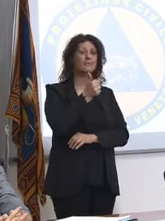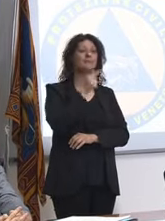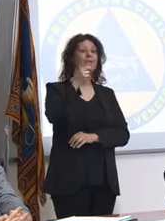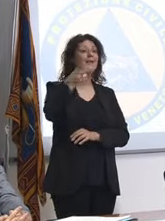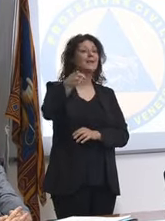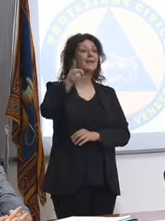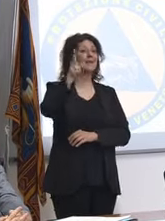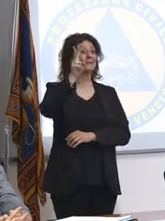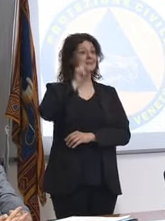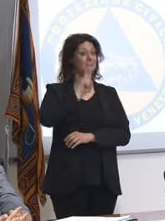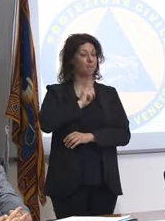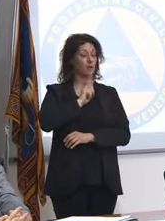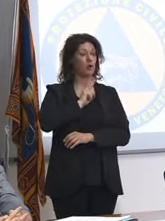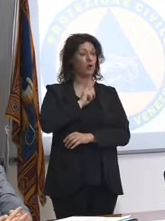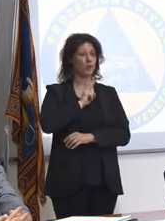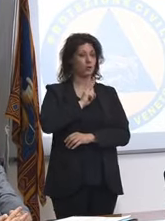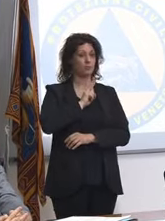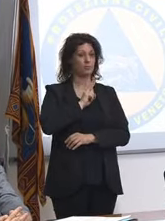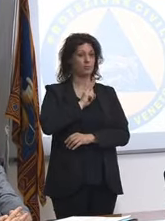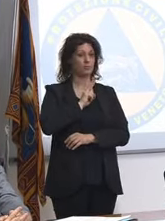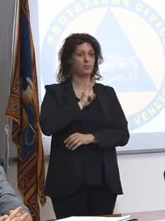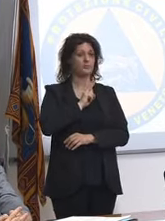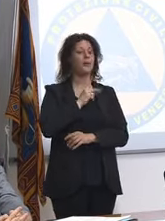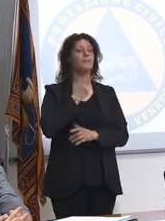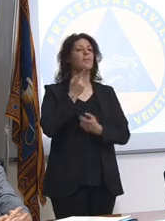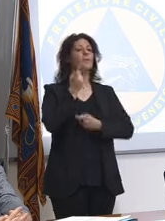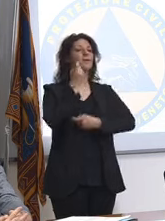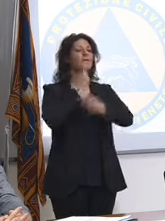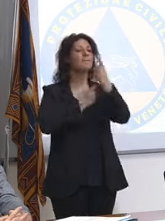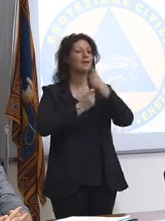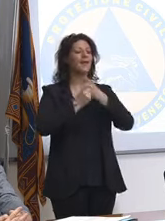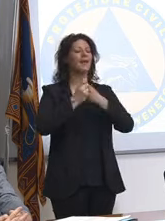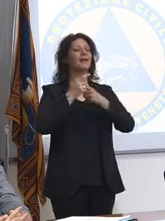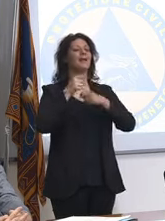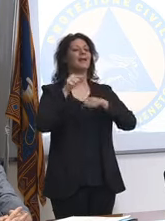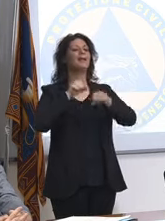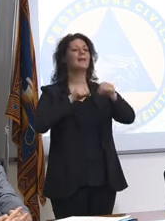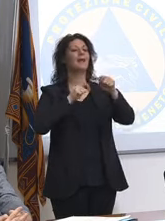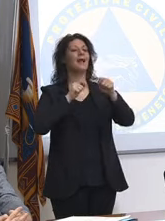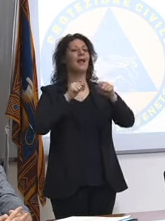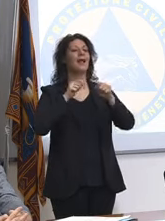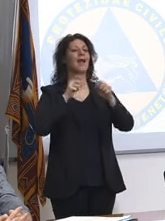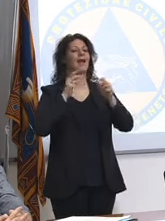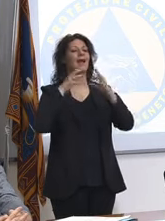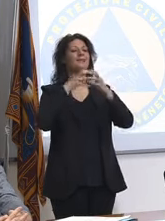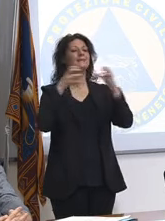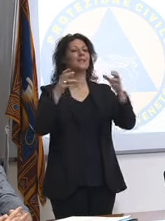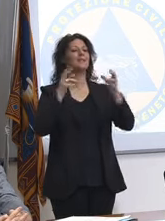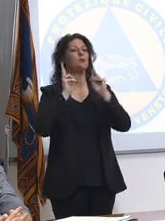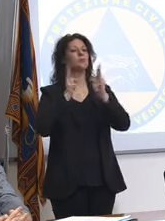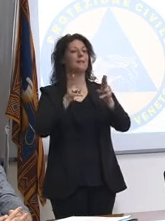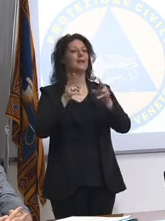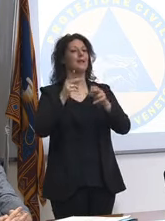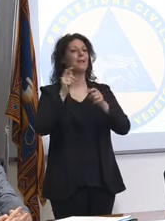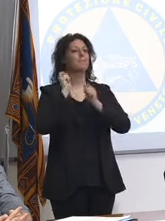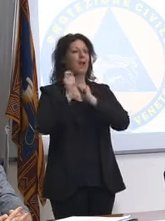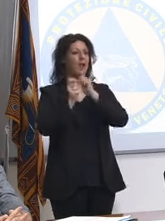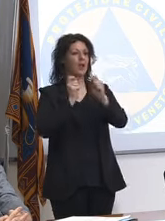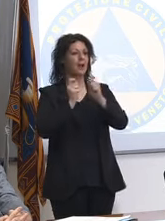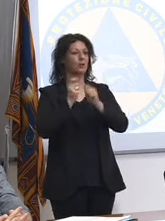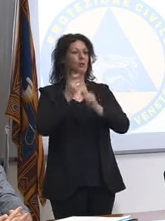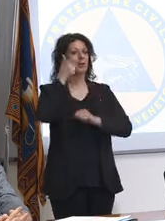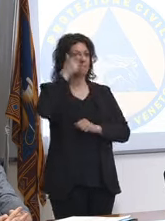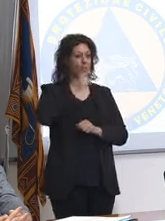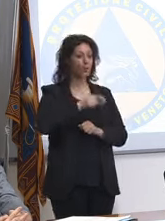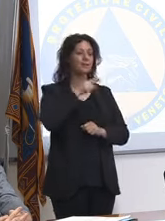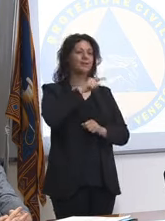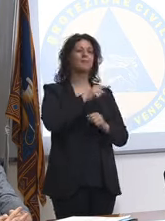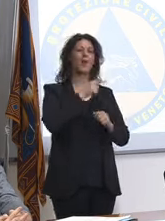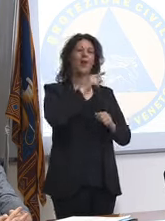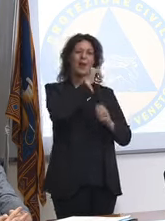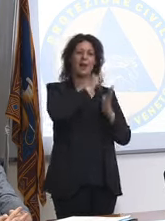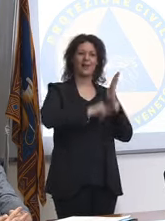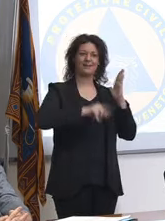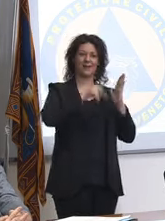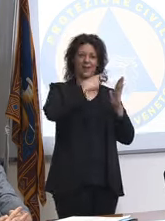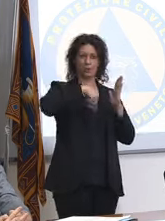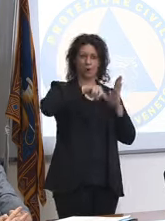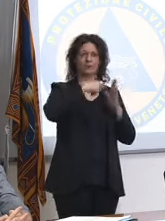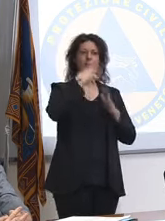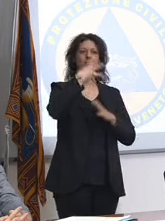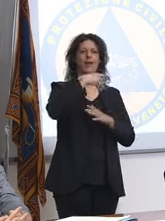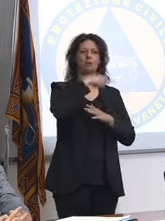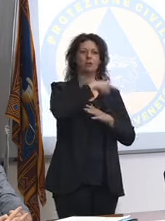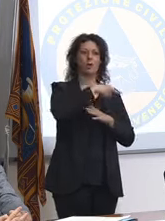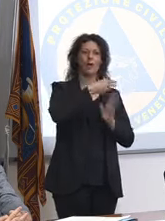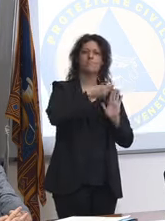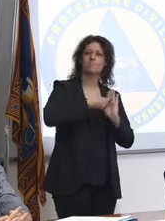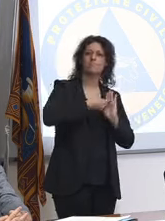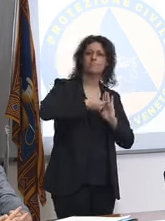generale dell'azienda ospedaliera di Padova, perché la lettera inviata al dottor Mantoani era stata indirizzata al direttore generale, perché lui che